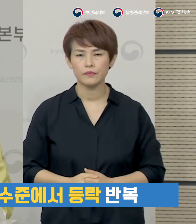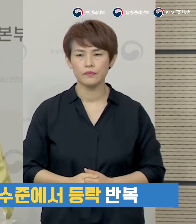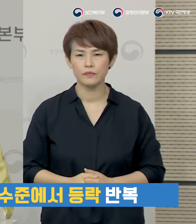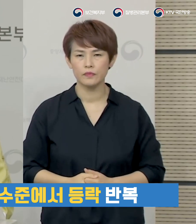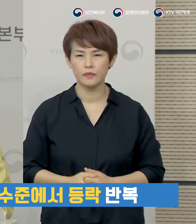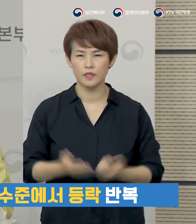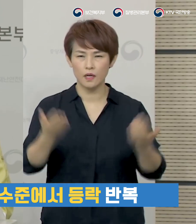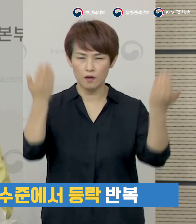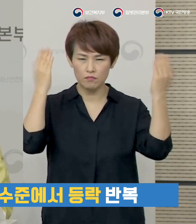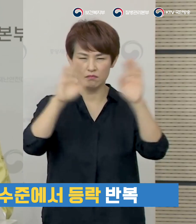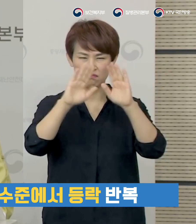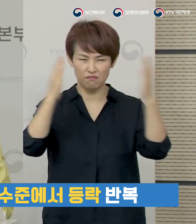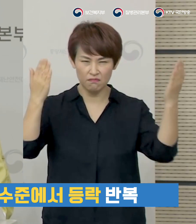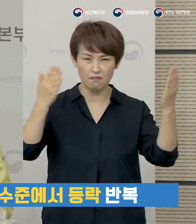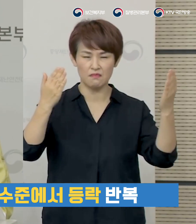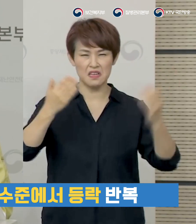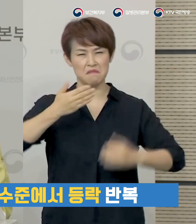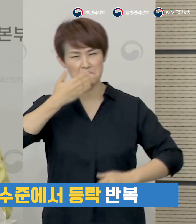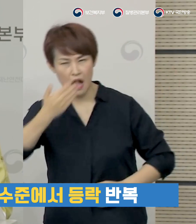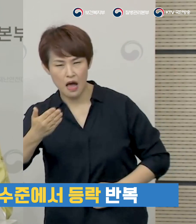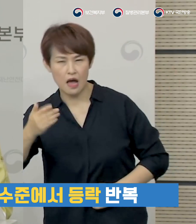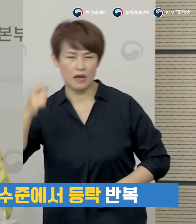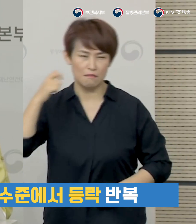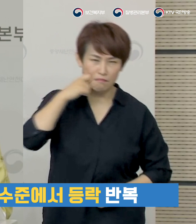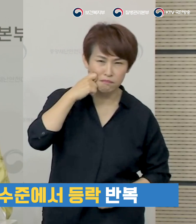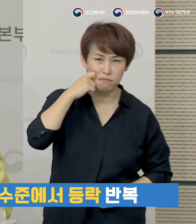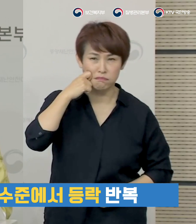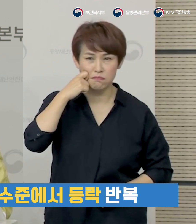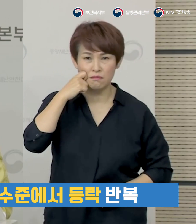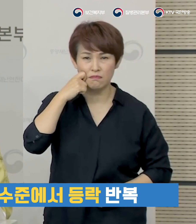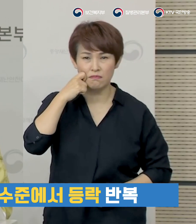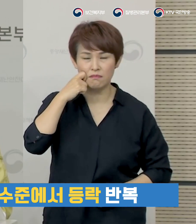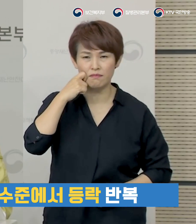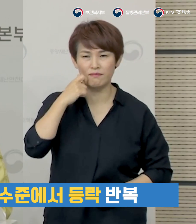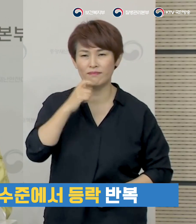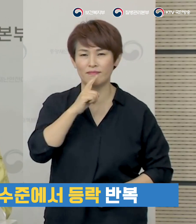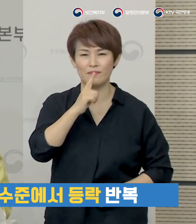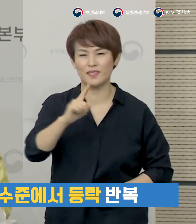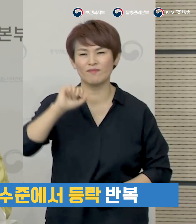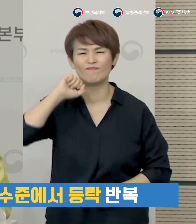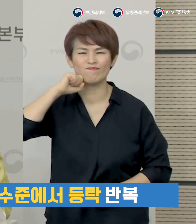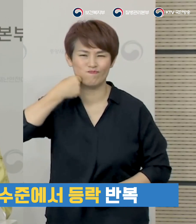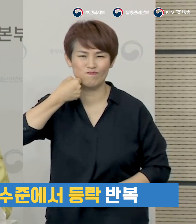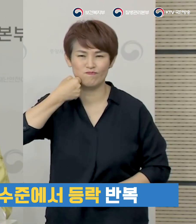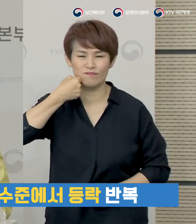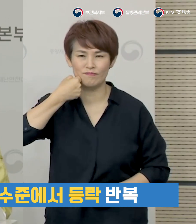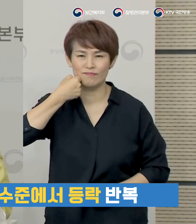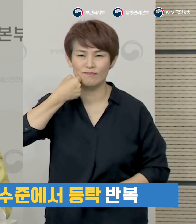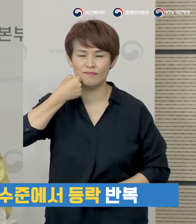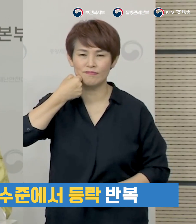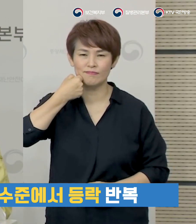뭐 개학이 할 수 있느냐 할 수 없느냐라는 판단을 아직까지 하기에는 상당히 좀